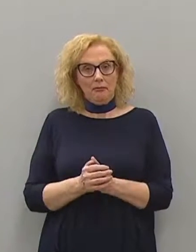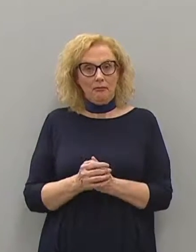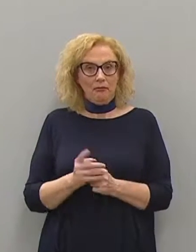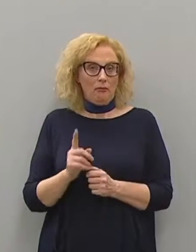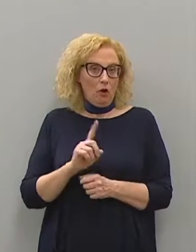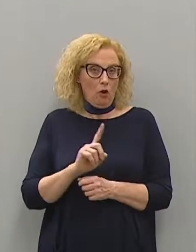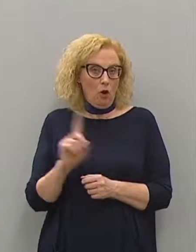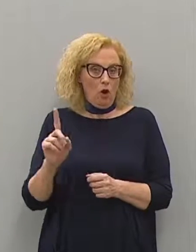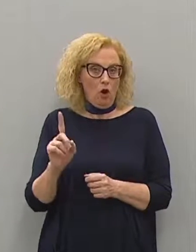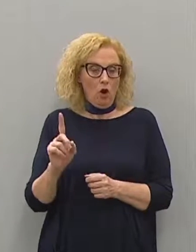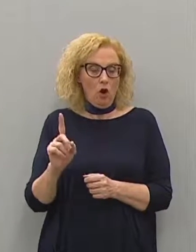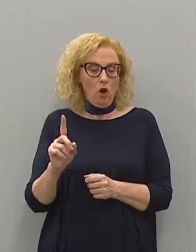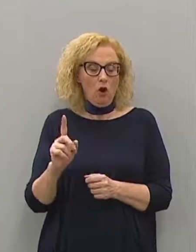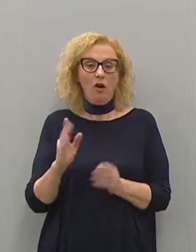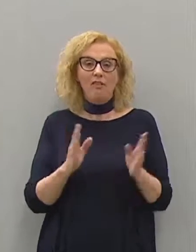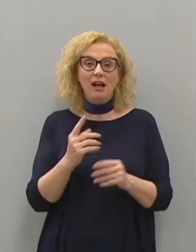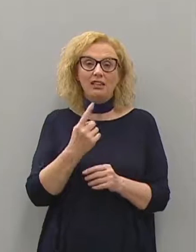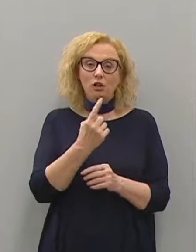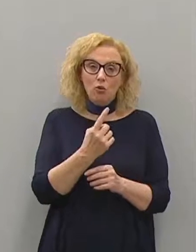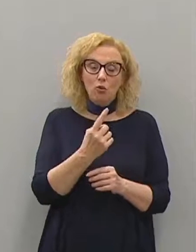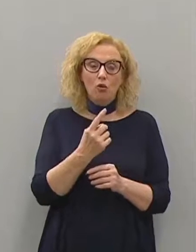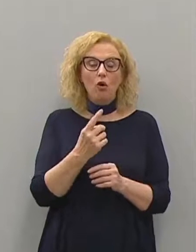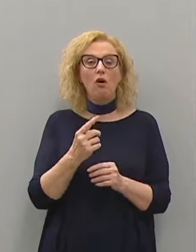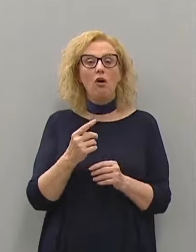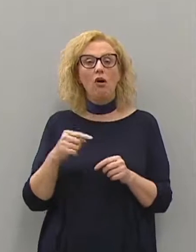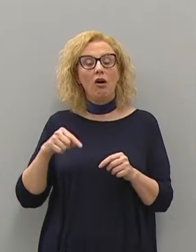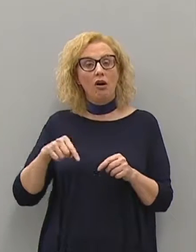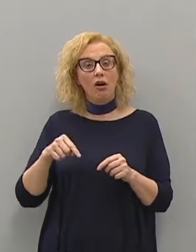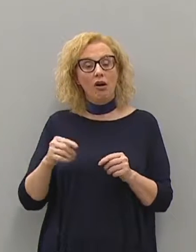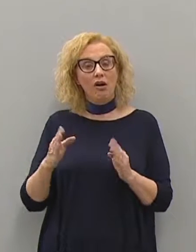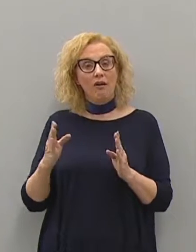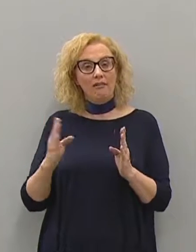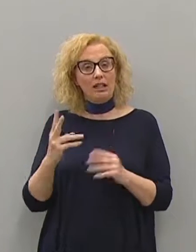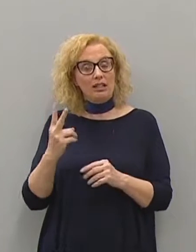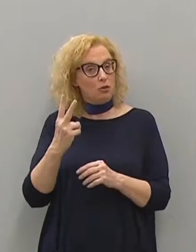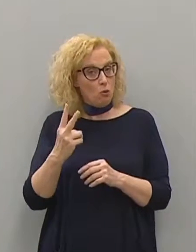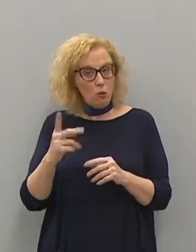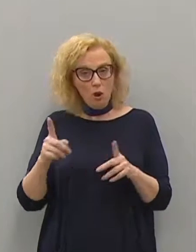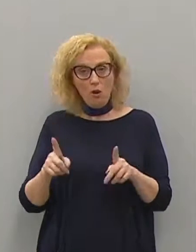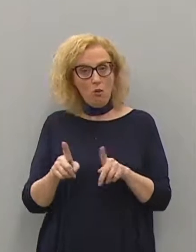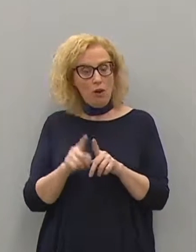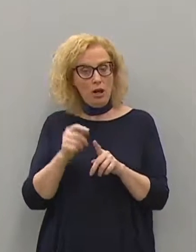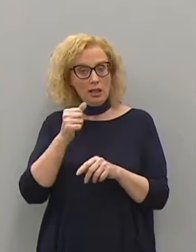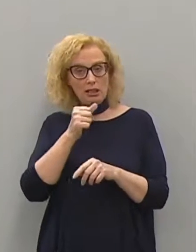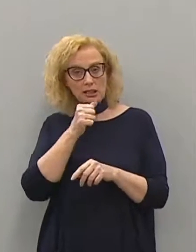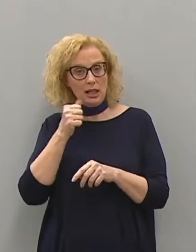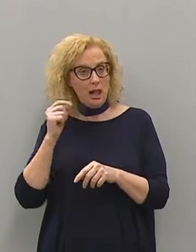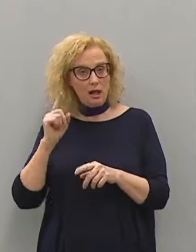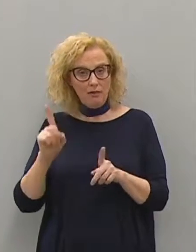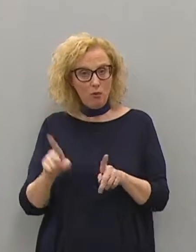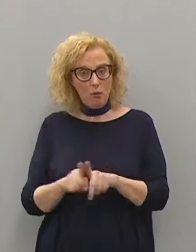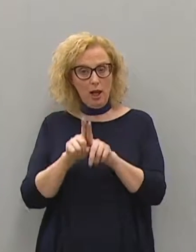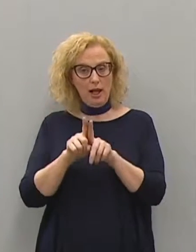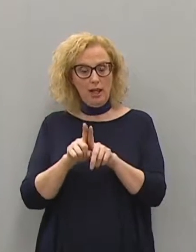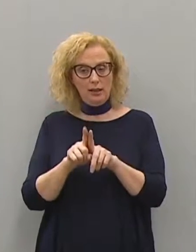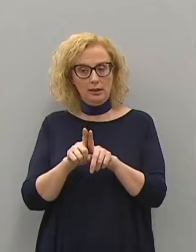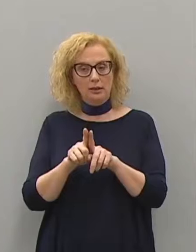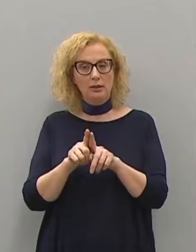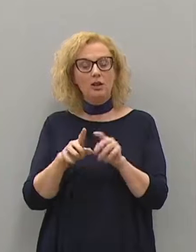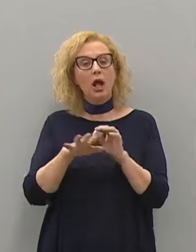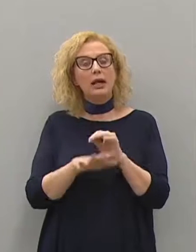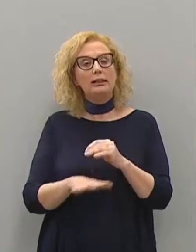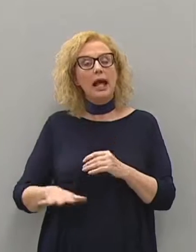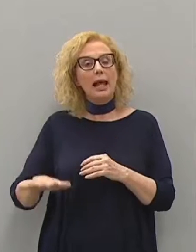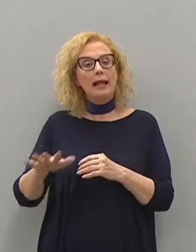quello che è servito in fase 1 a quello che sta servendo anche in fase ii il nostro territorio